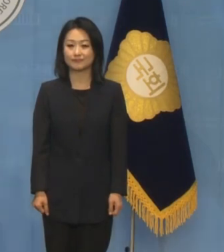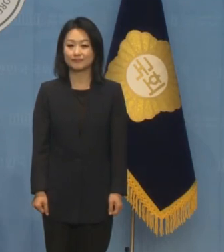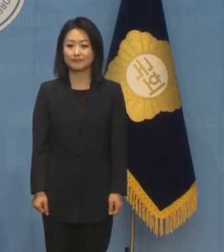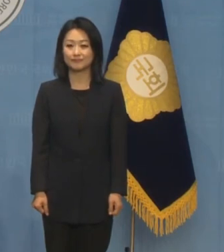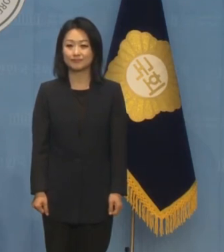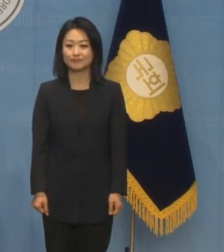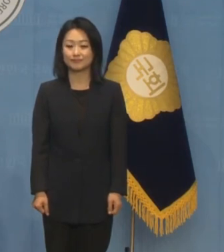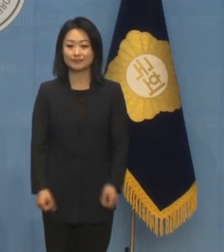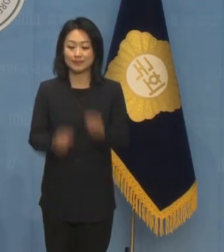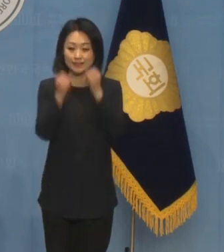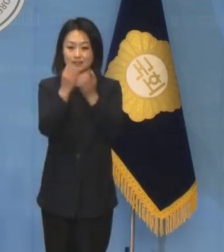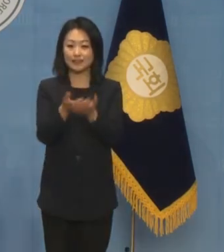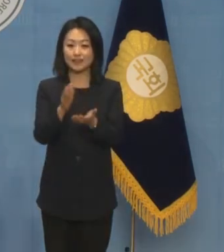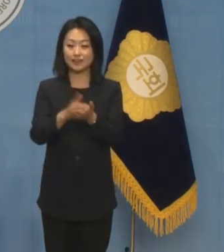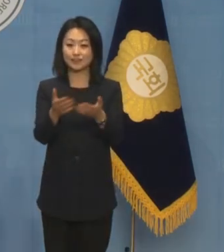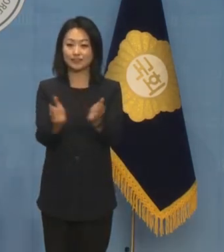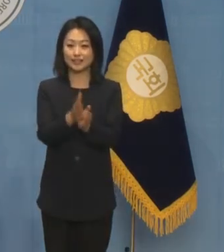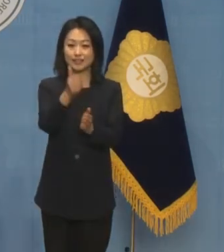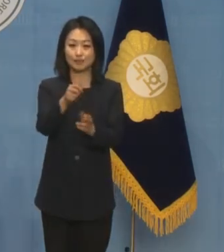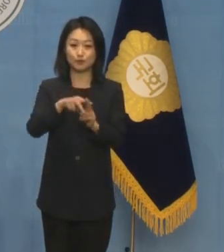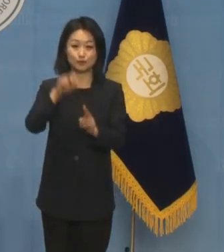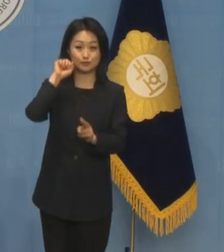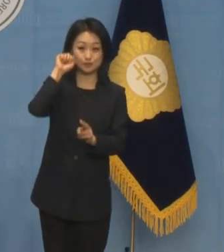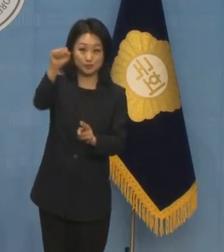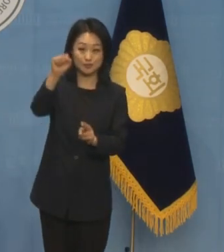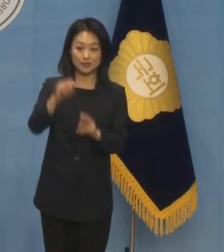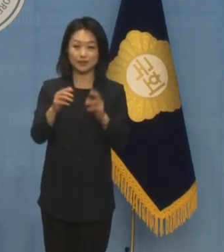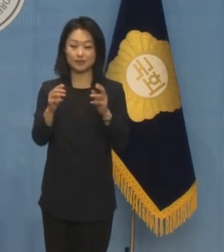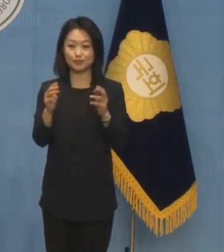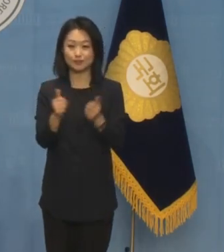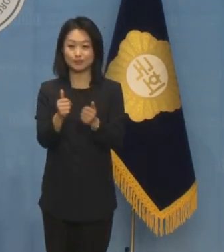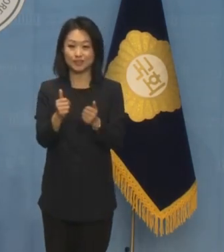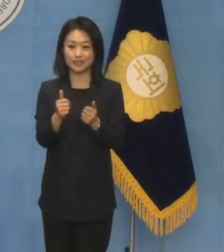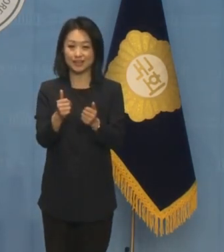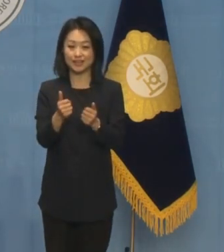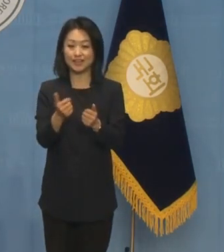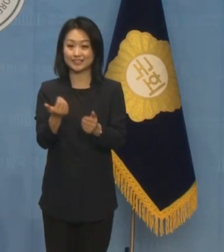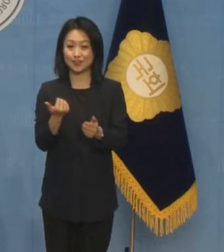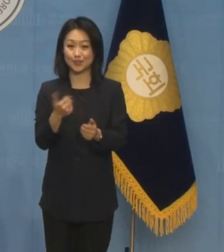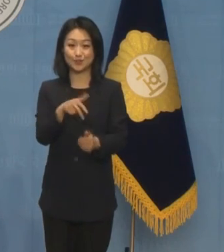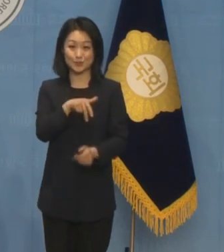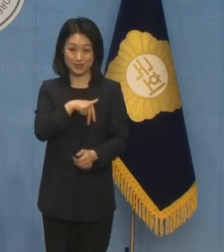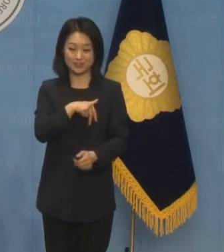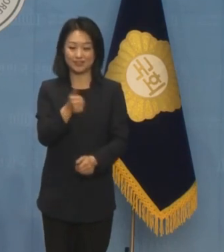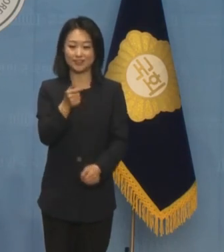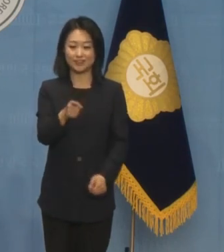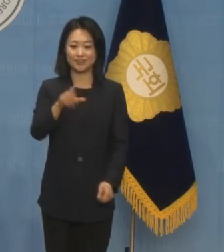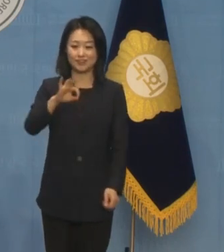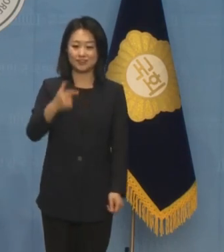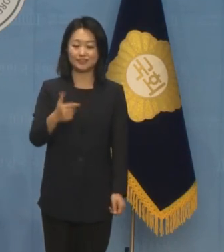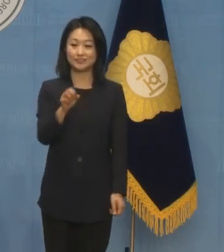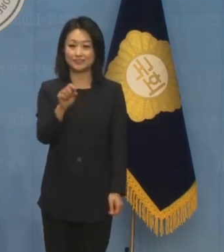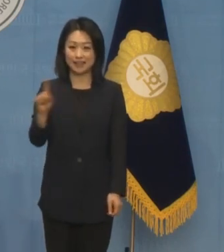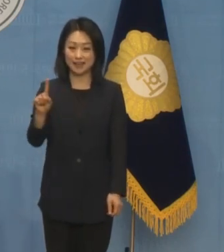네, 개혁신당 당대표 후보 전 국회의원 허은하입니다.